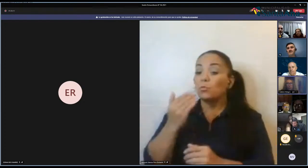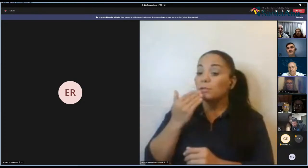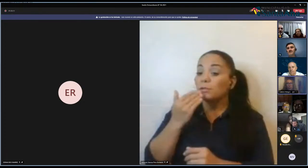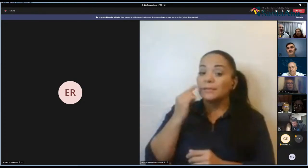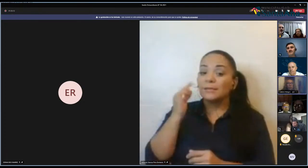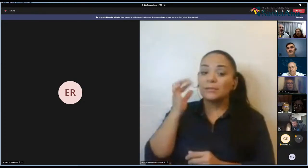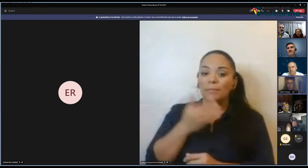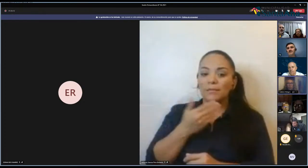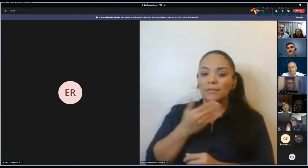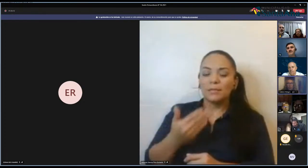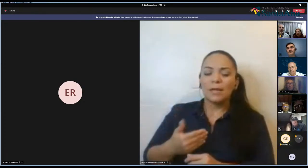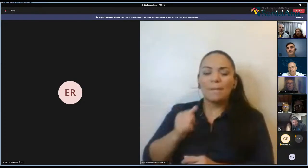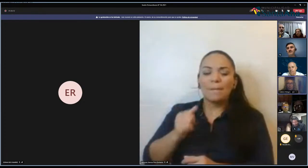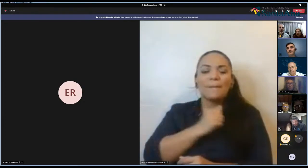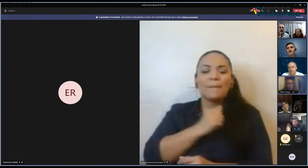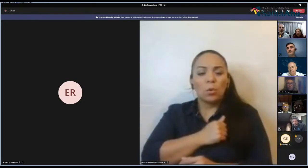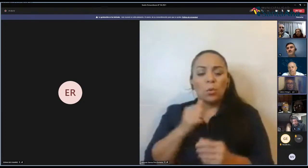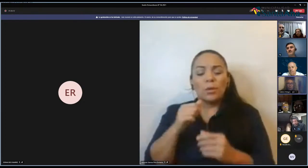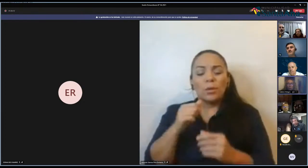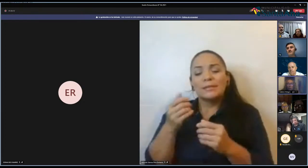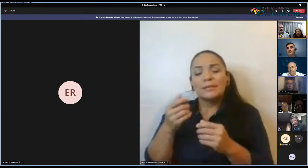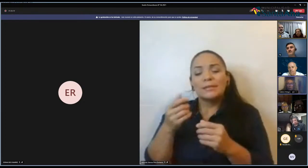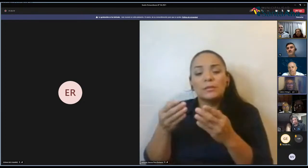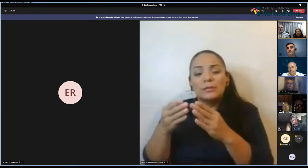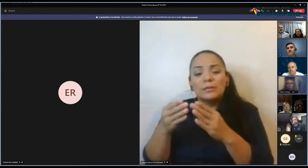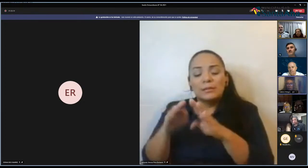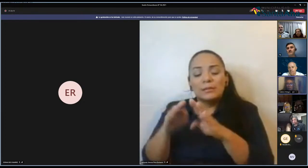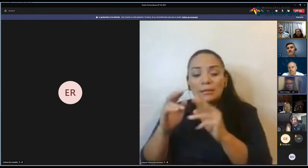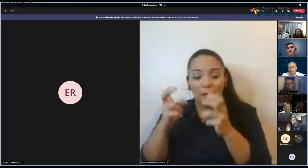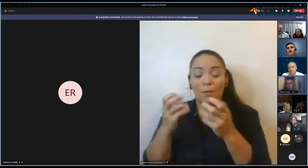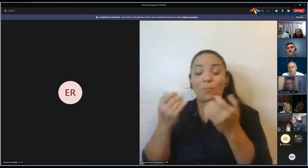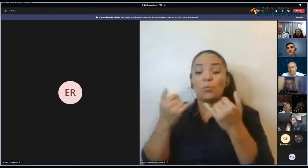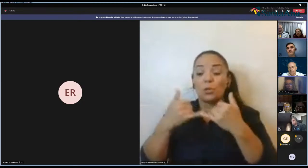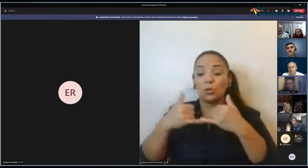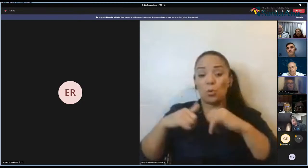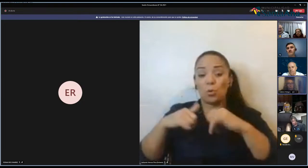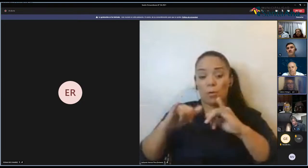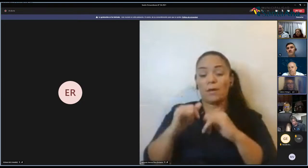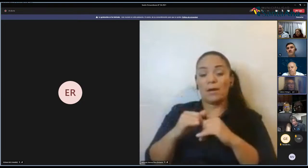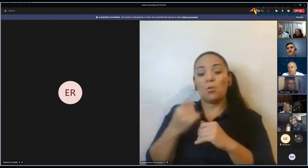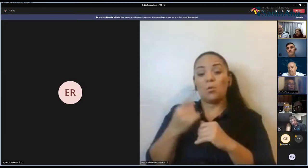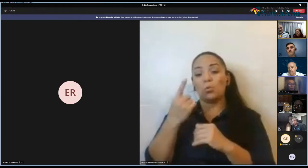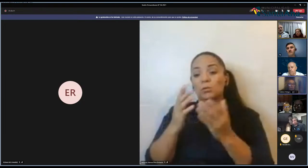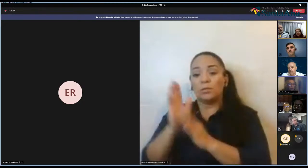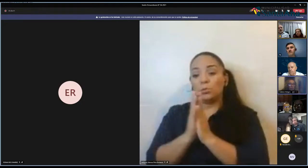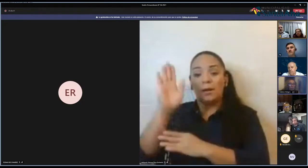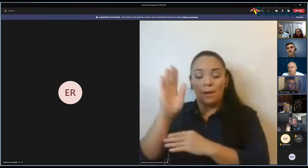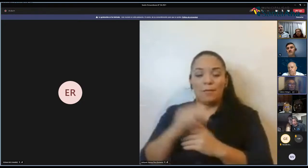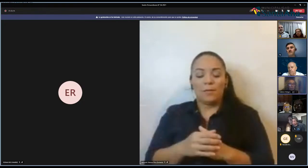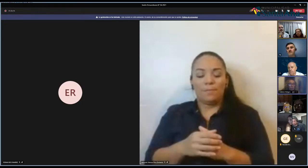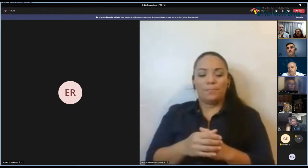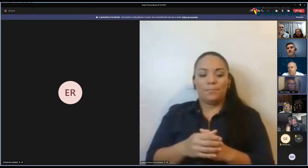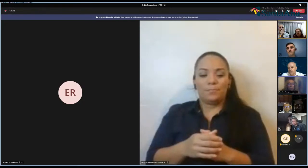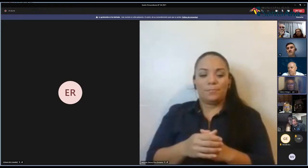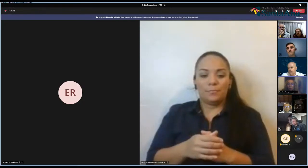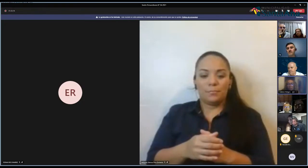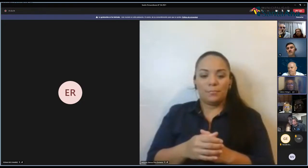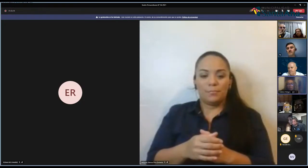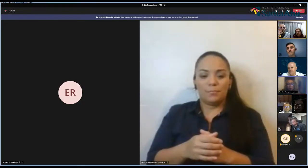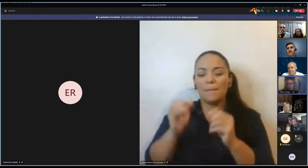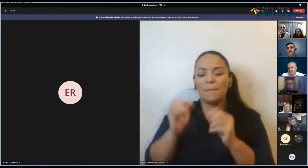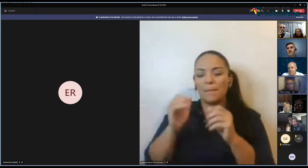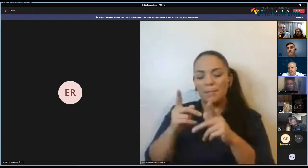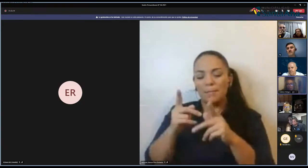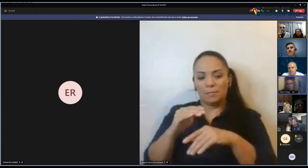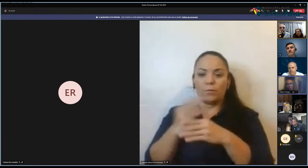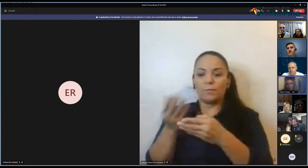ya voy a ir cerrando el tema porque tengo todavía una solicitud de la palabra entonces si me permiten voy a darle la